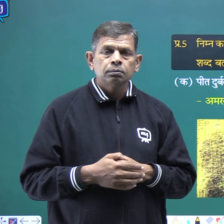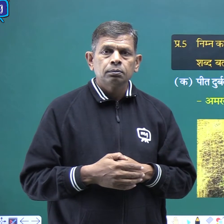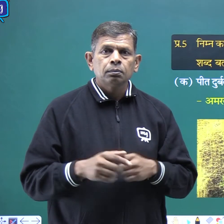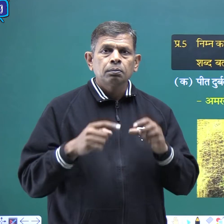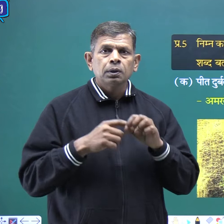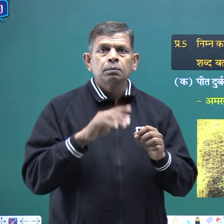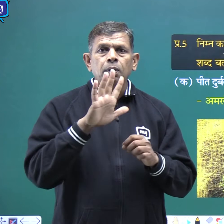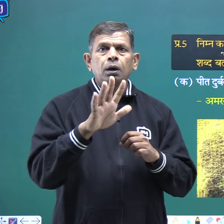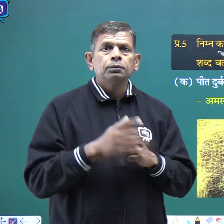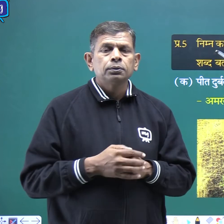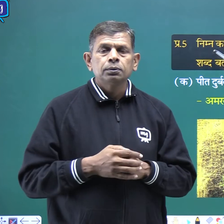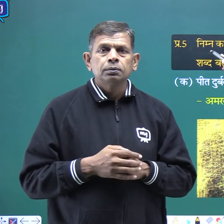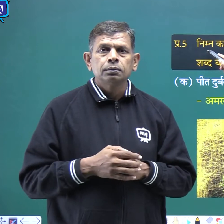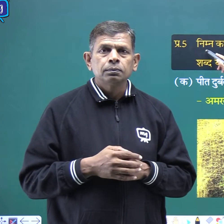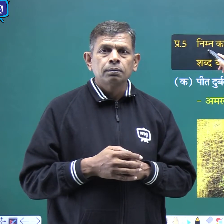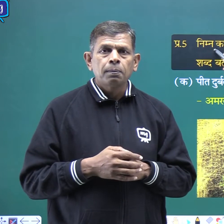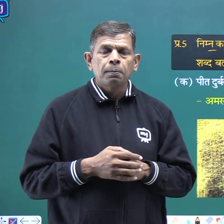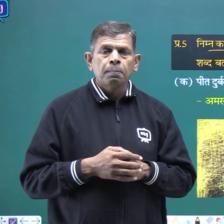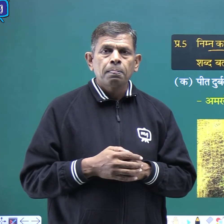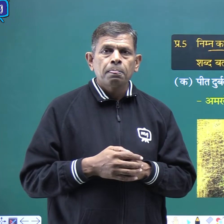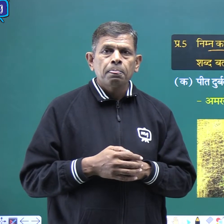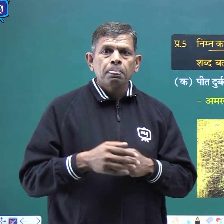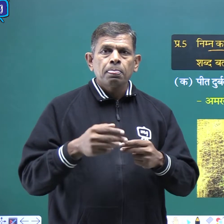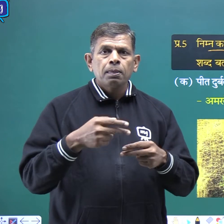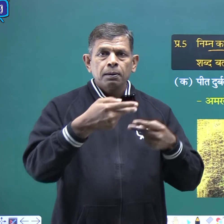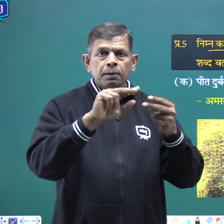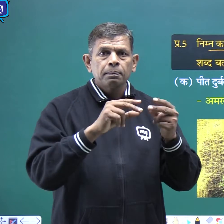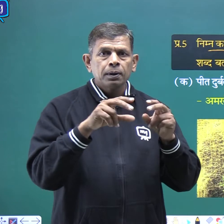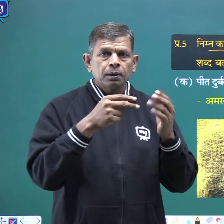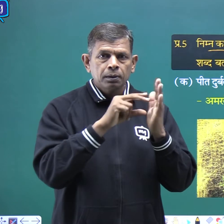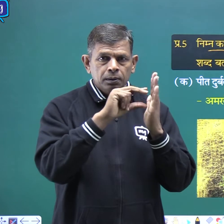प्रश्न 5, निम्न कथनों से